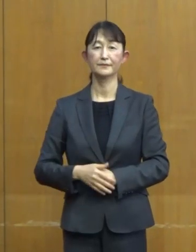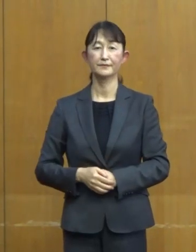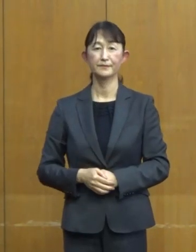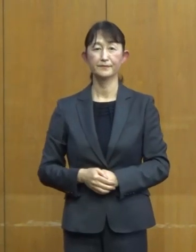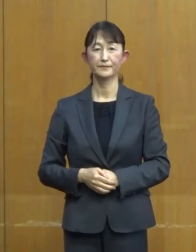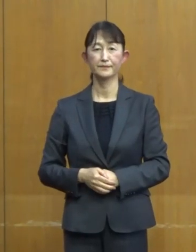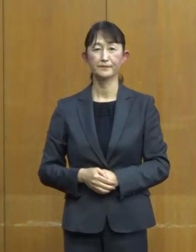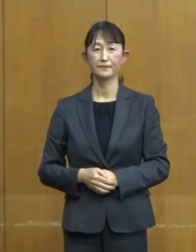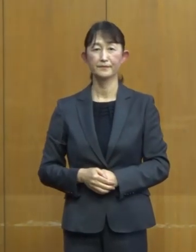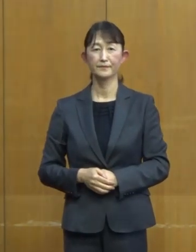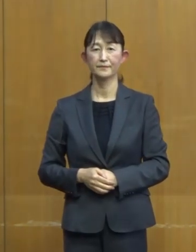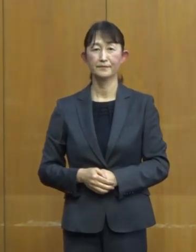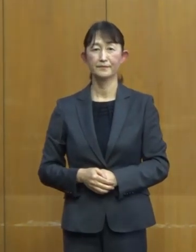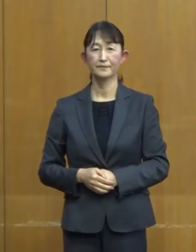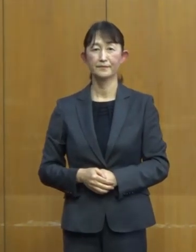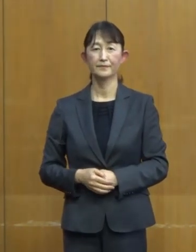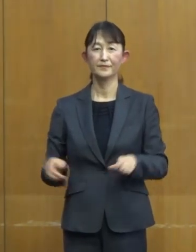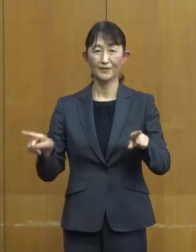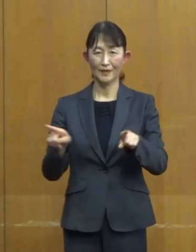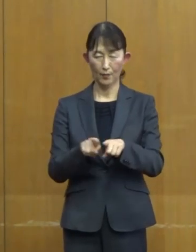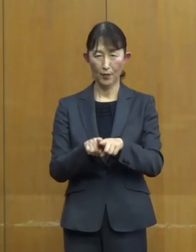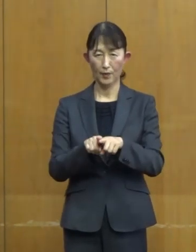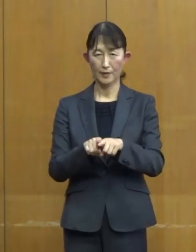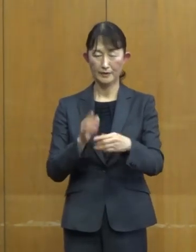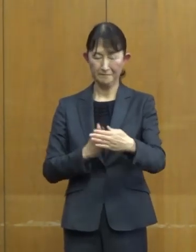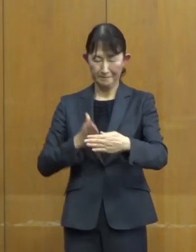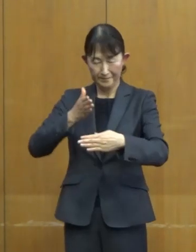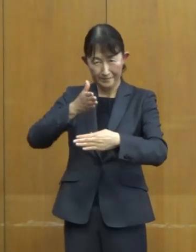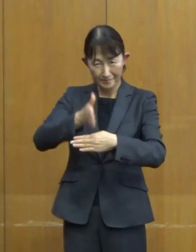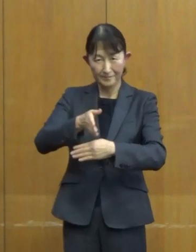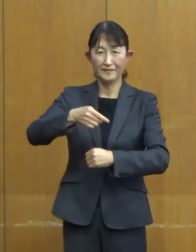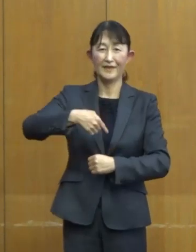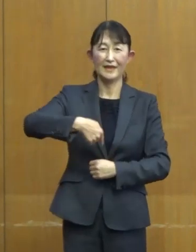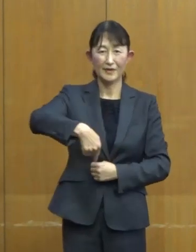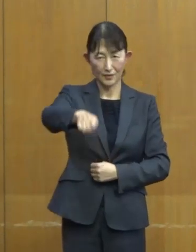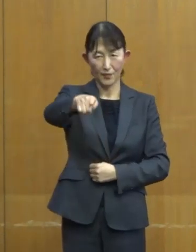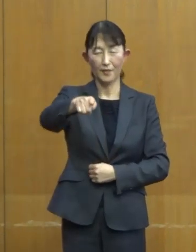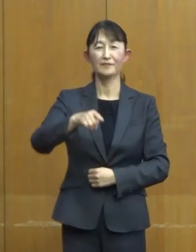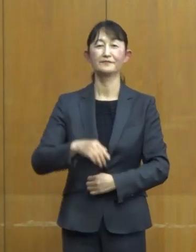します。共にこの難局を乗り越えていきましょう。